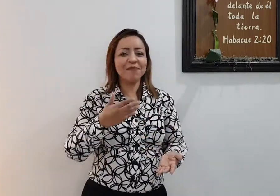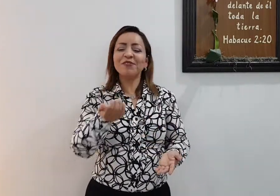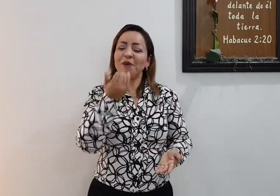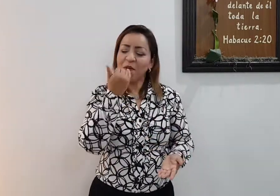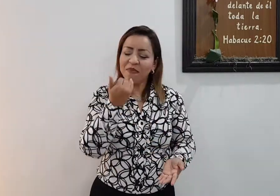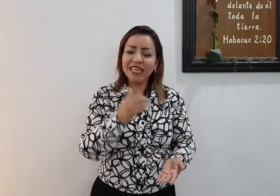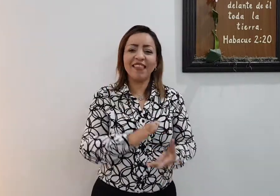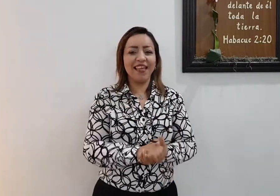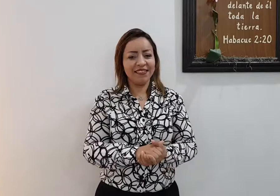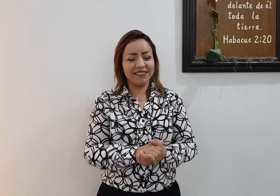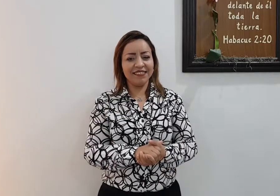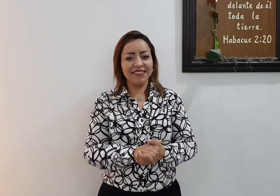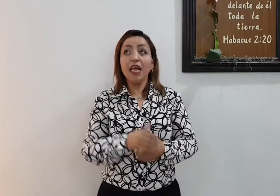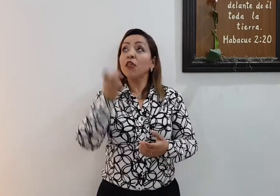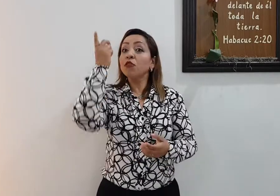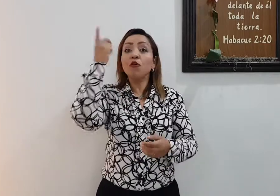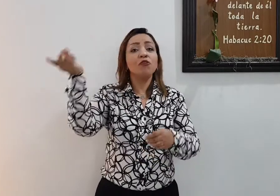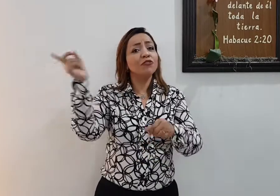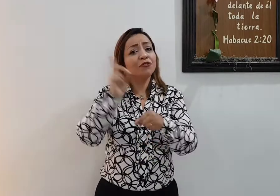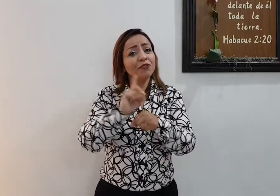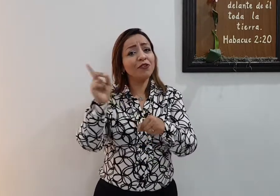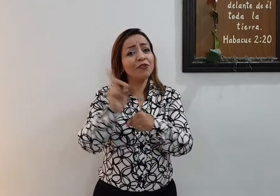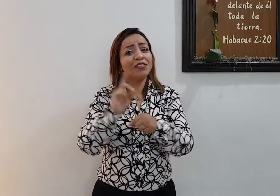y cuándo debemos hacerlo según la oración modelo, hermanos?